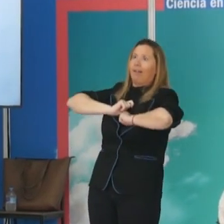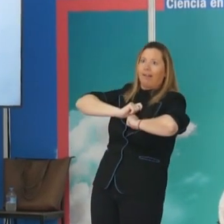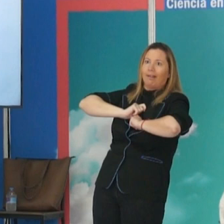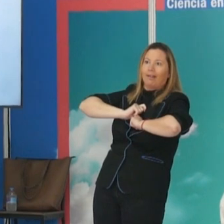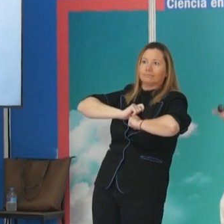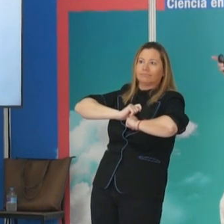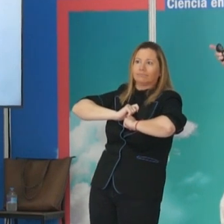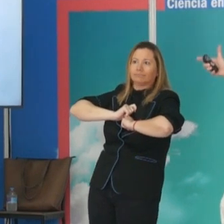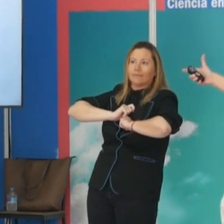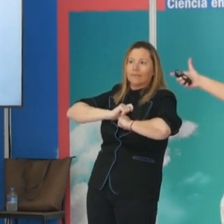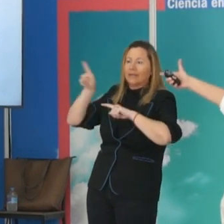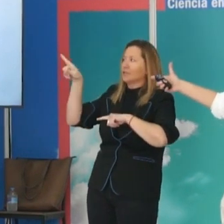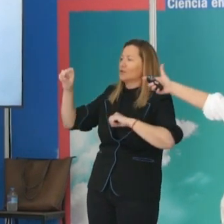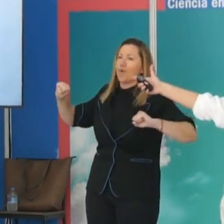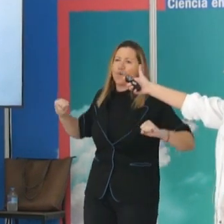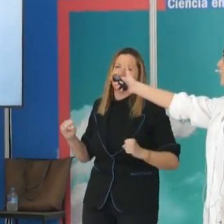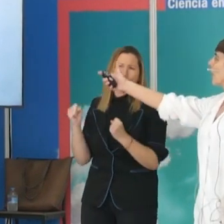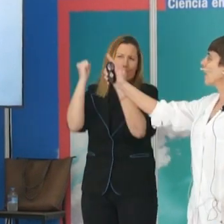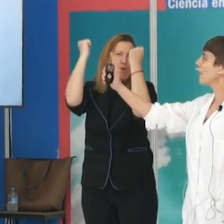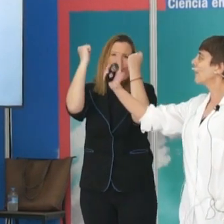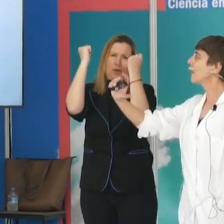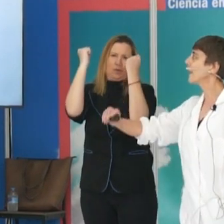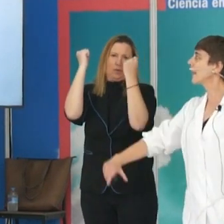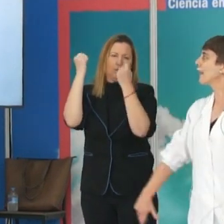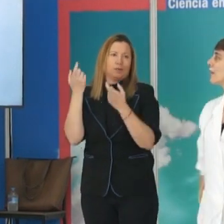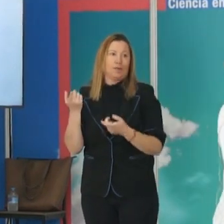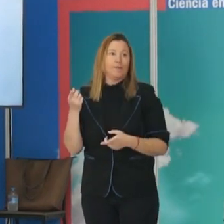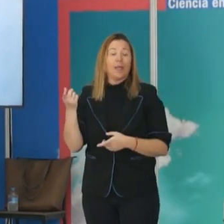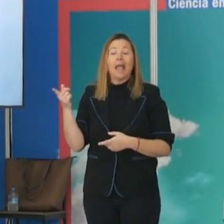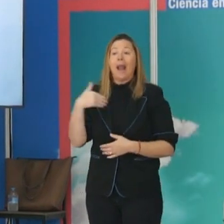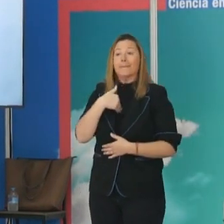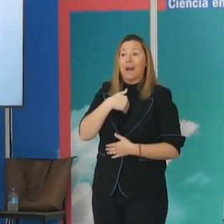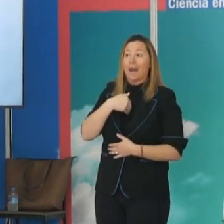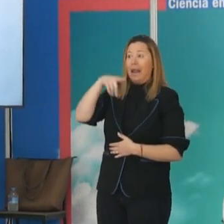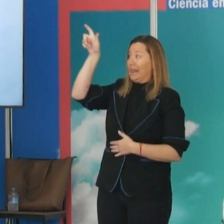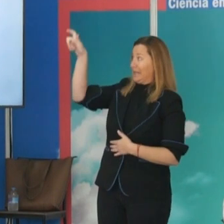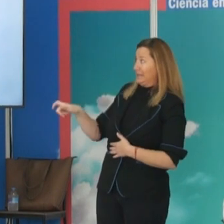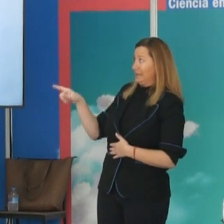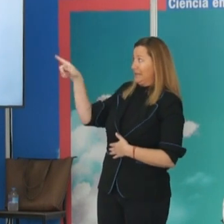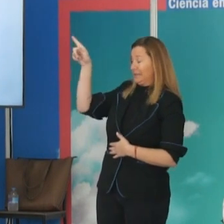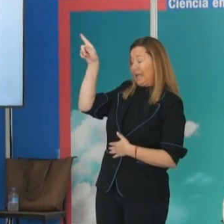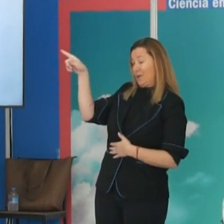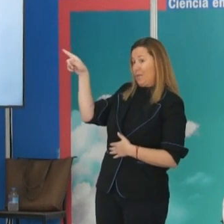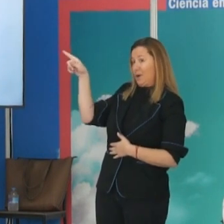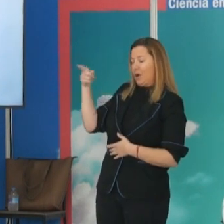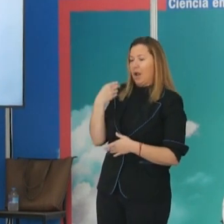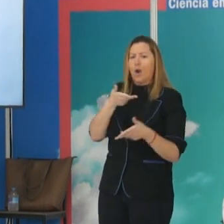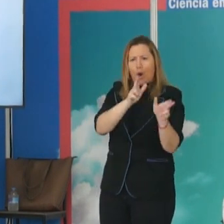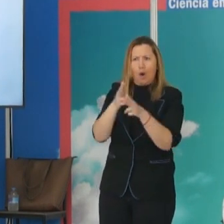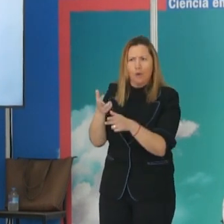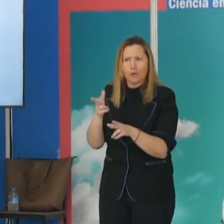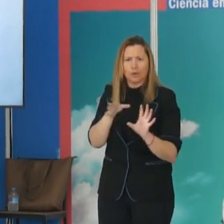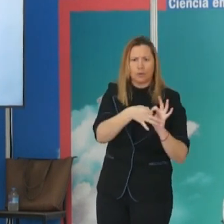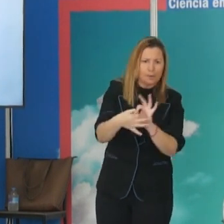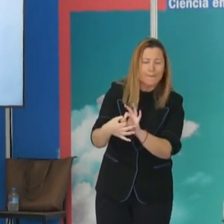y bueno, pues ha salvado a miles de agricultores. El papel de Haber también lo podemos relacionar no solo con los conflictos, sino también con